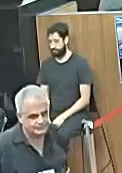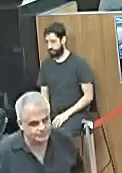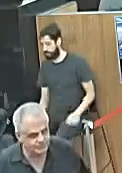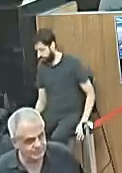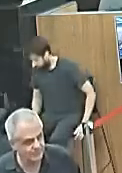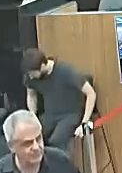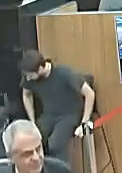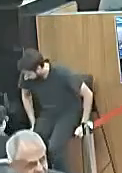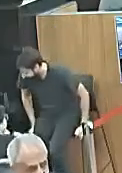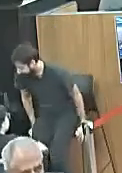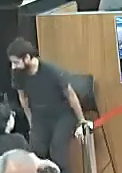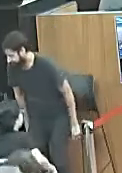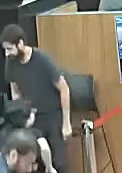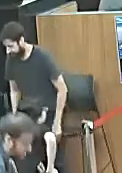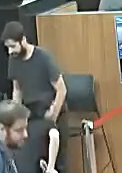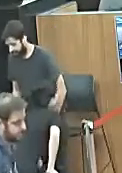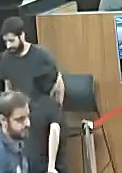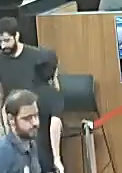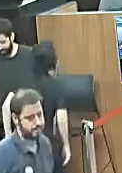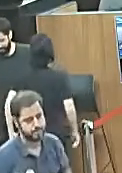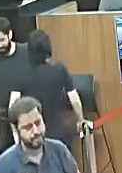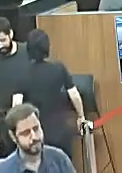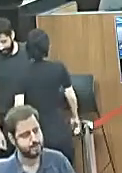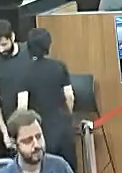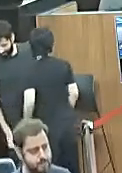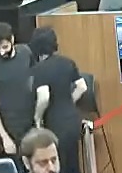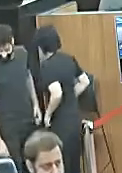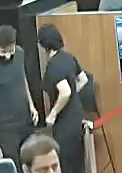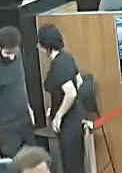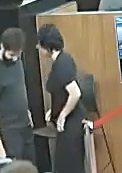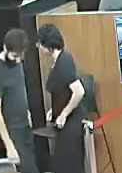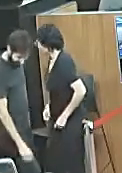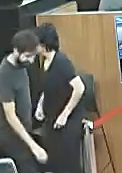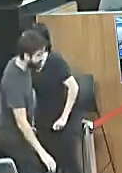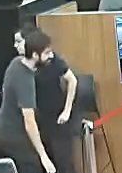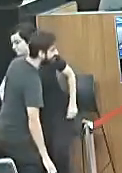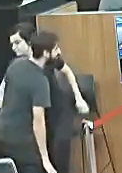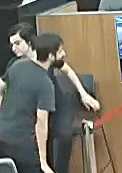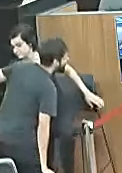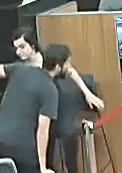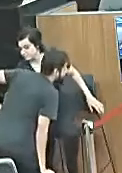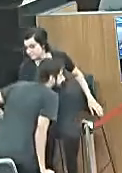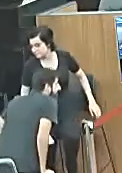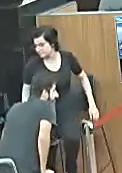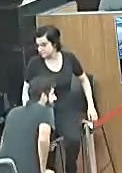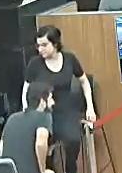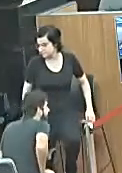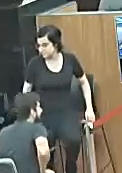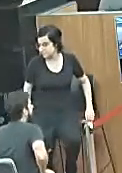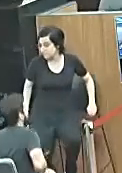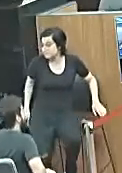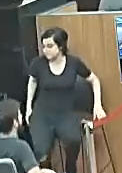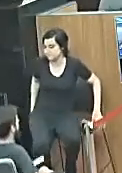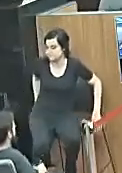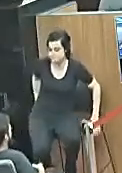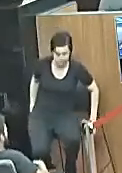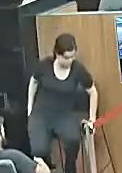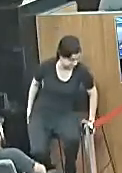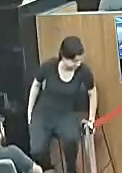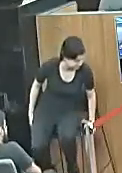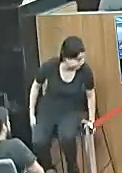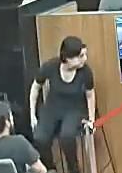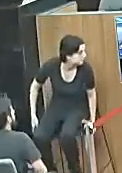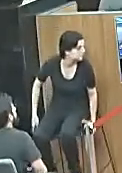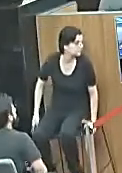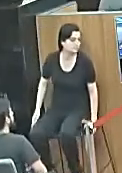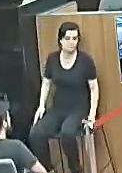muito obrigado flávia com a fala agora andré ricardo relator do grupo de trabalho desenvolvimento econômico ciência tecnologia